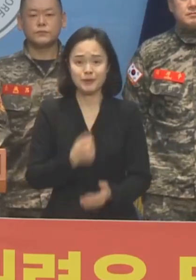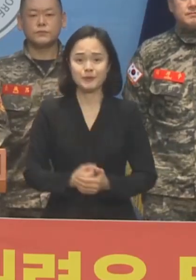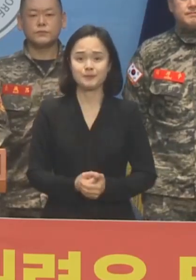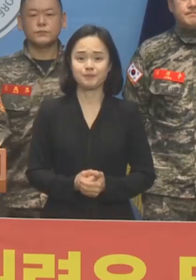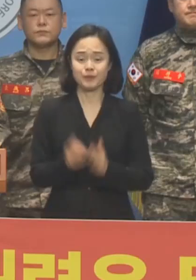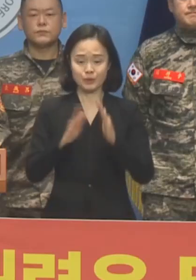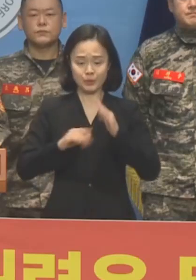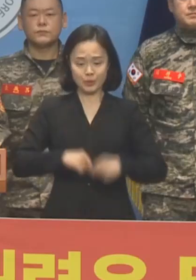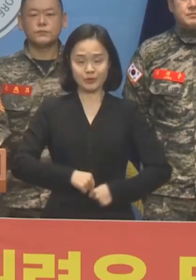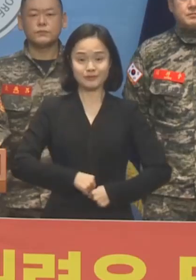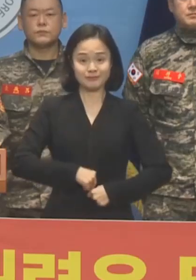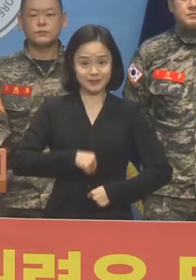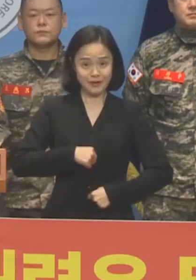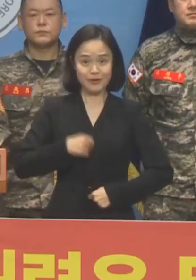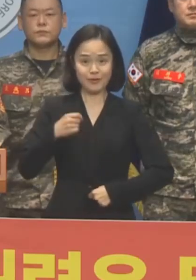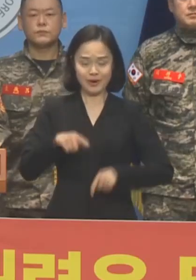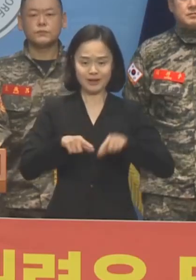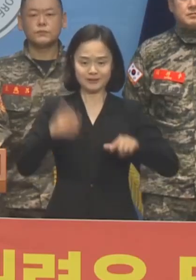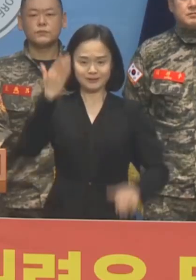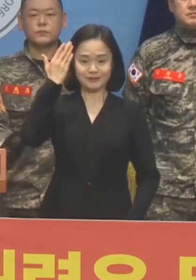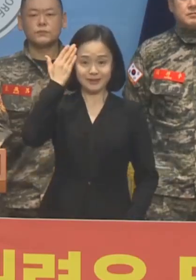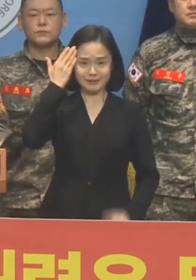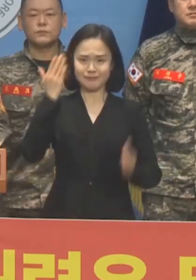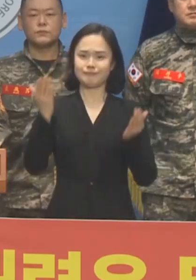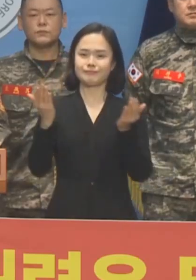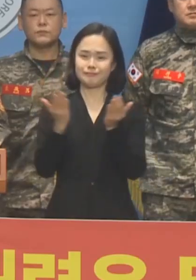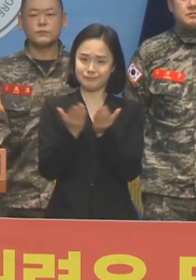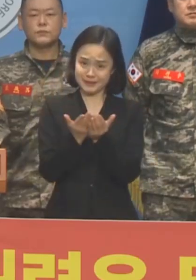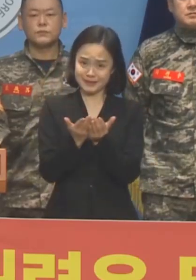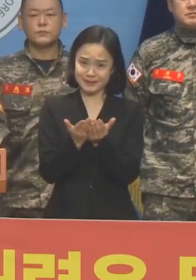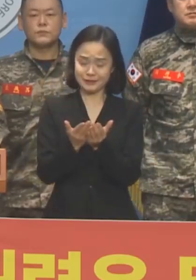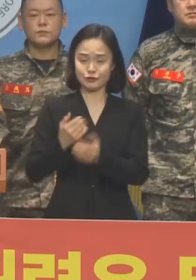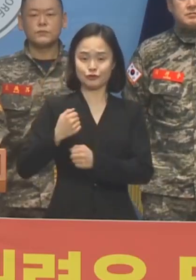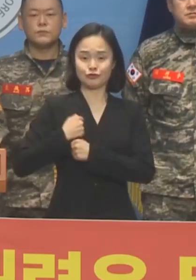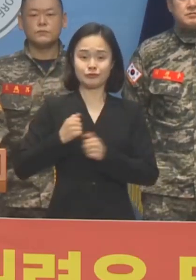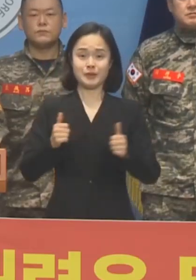기반한 군사법원의 판결에 찬사를 보냅니다.